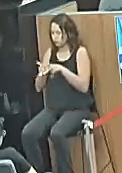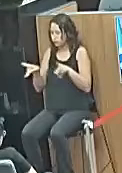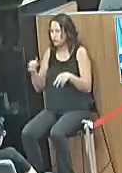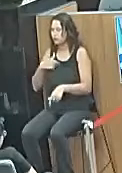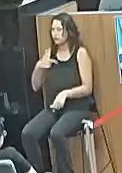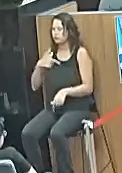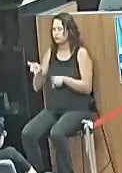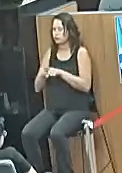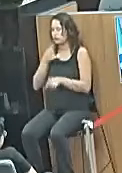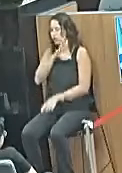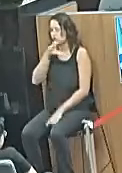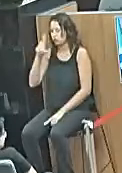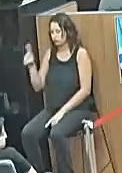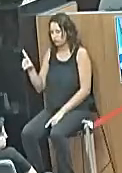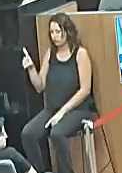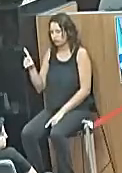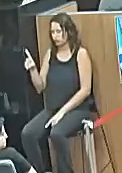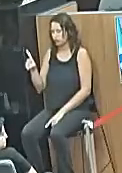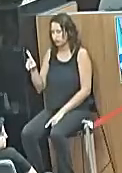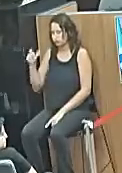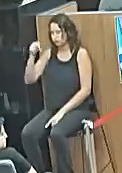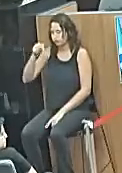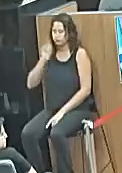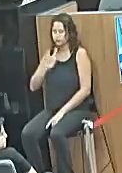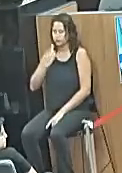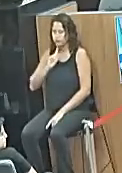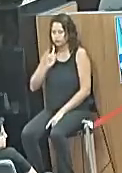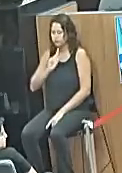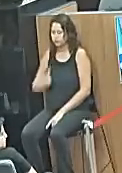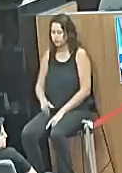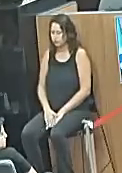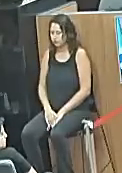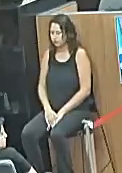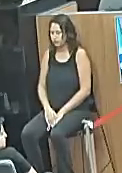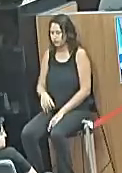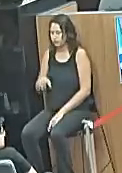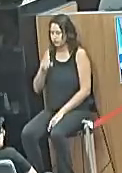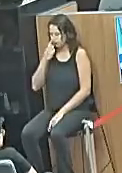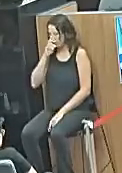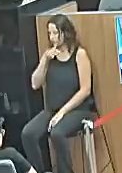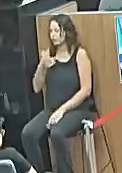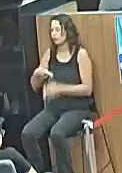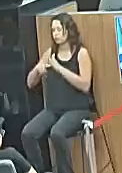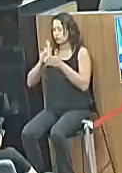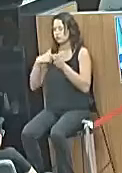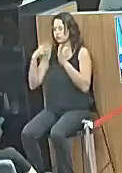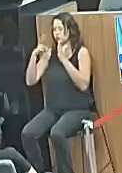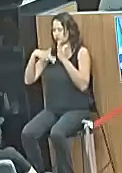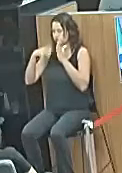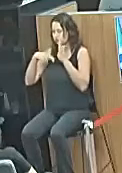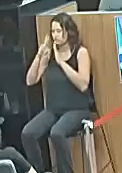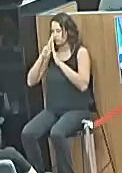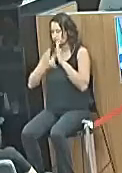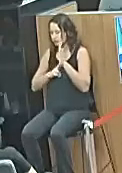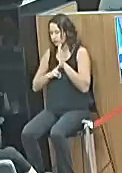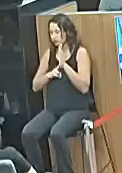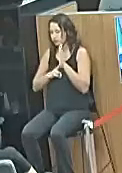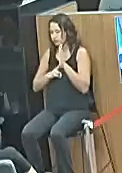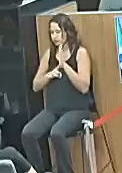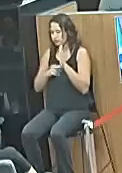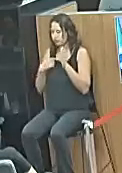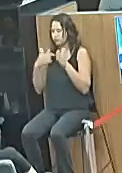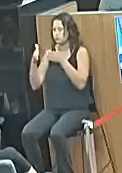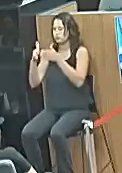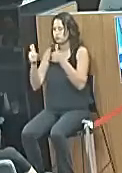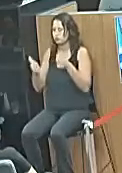geral do sind ute minas gerais antes de iniciar a leitura do relatório e vou